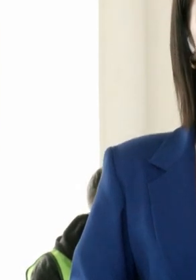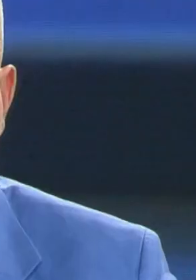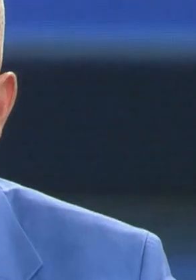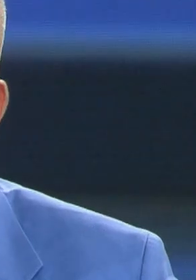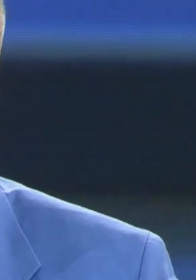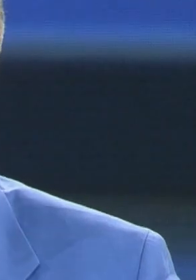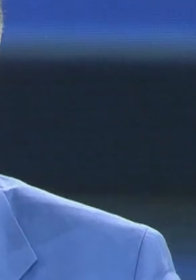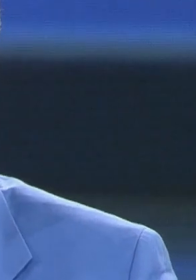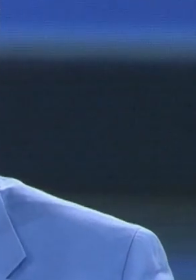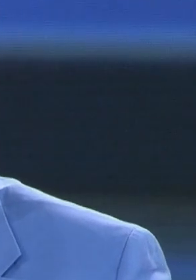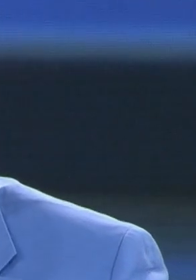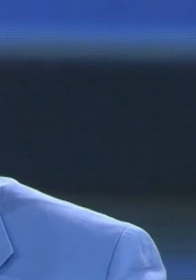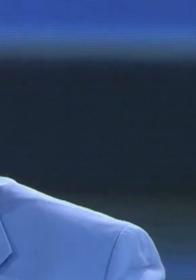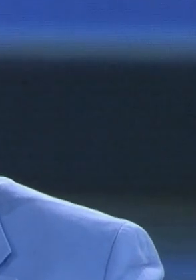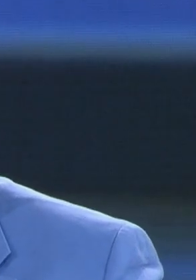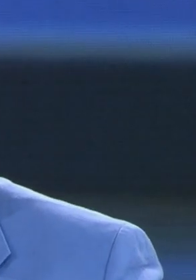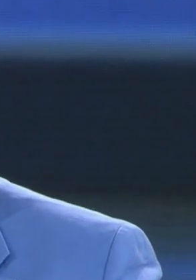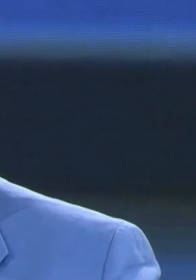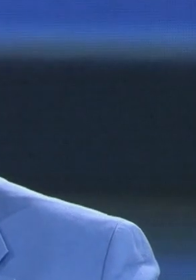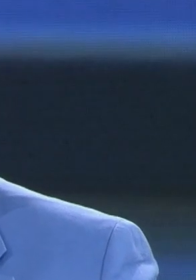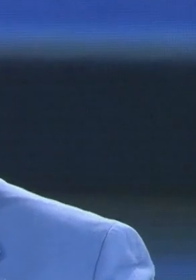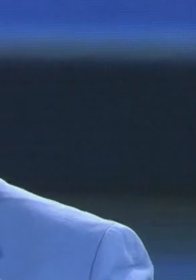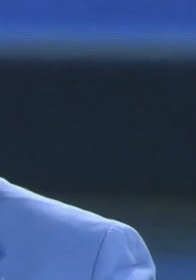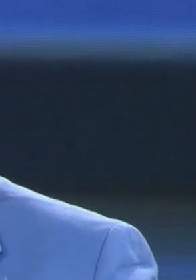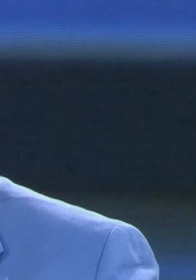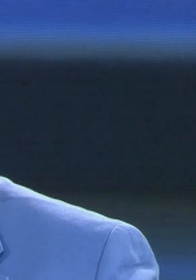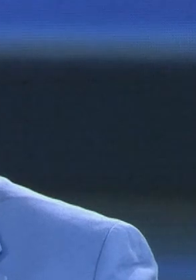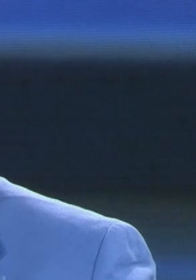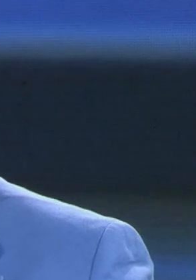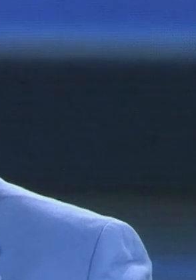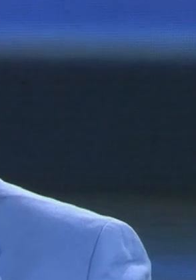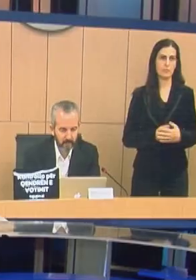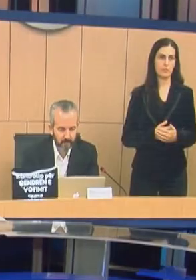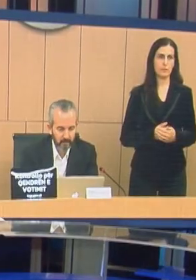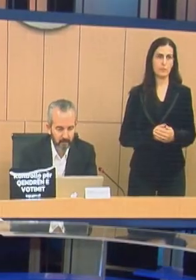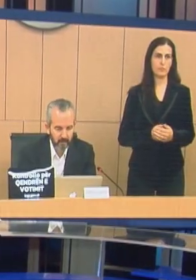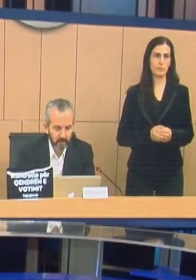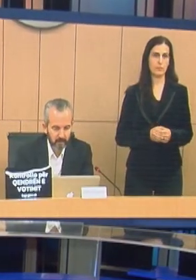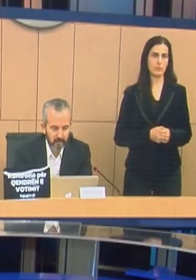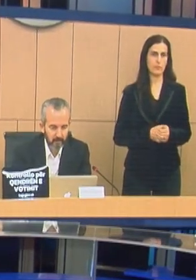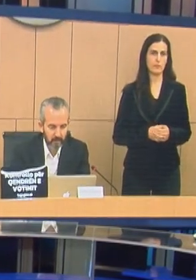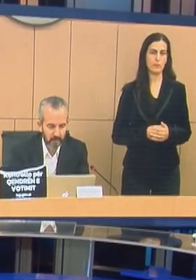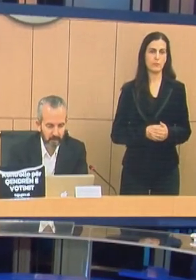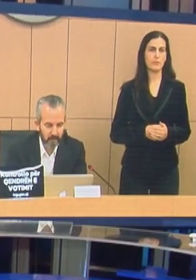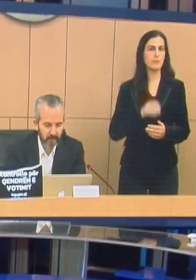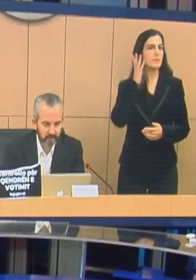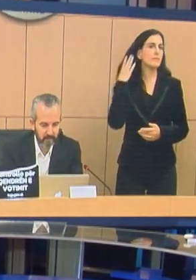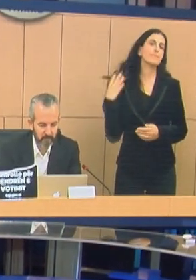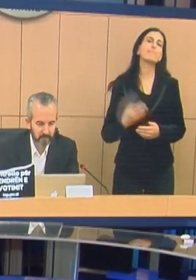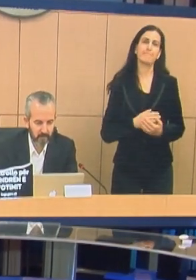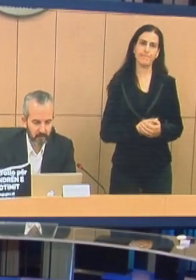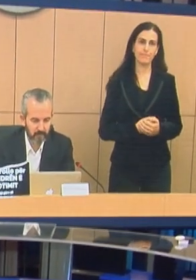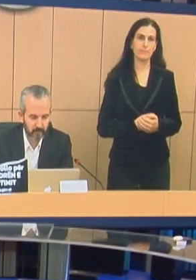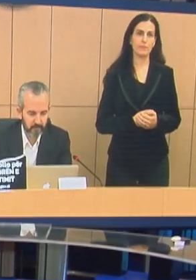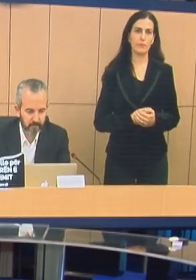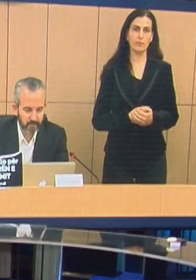edhe nga Belin Kliçi në Tiranë. Zoti Celibashi është gati, po ashtu lidhemi me selinë